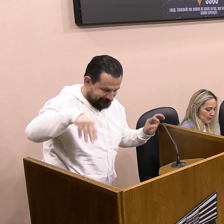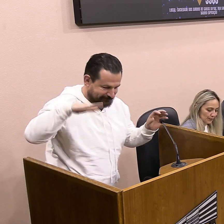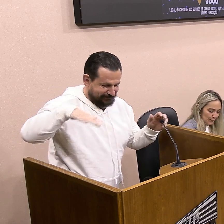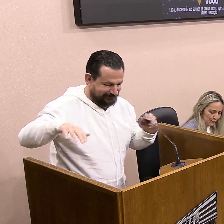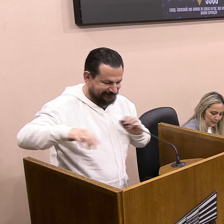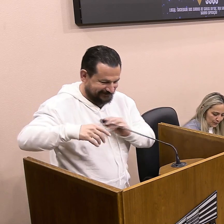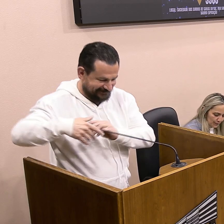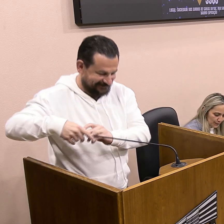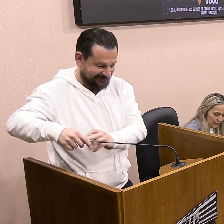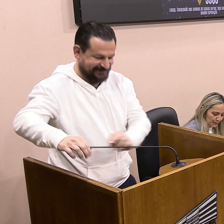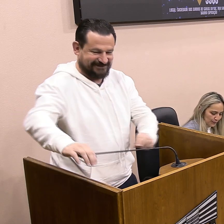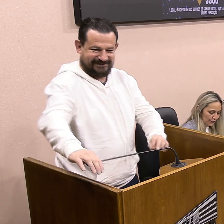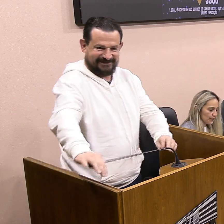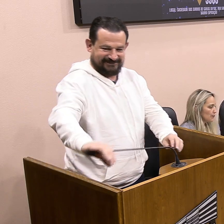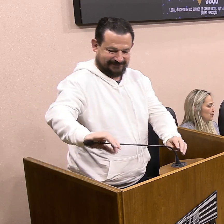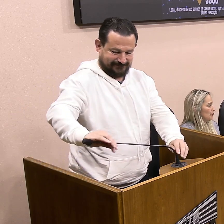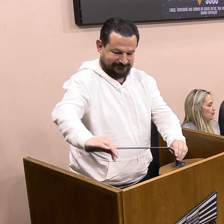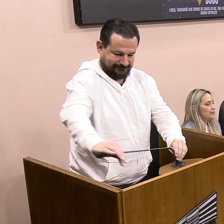Bom dia.